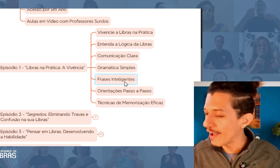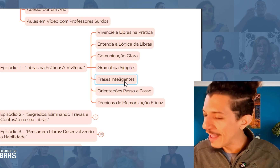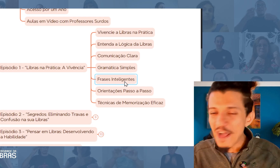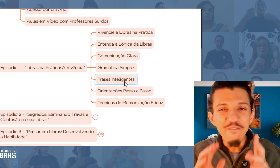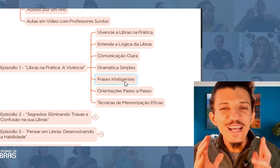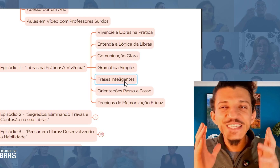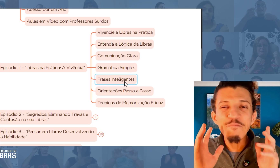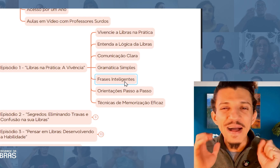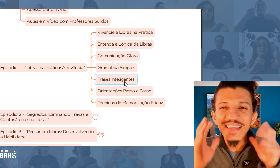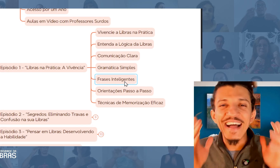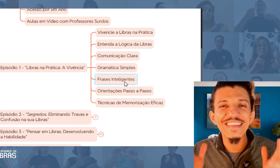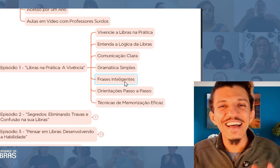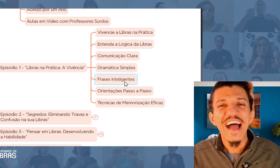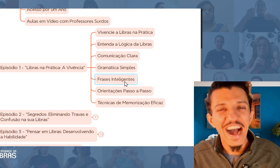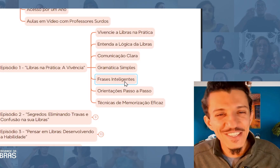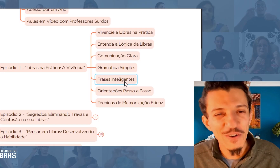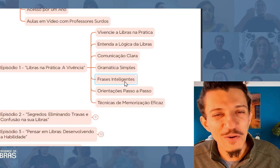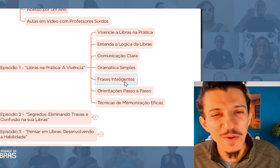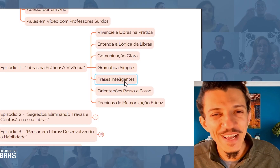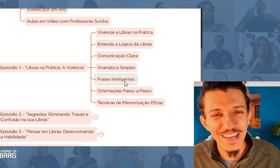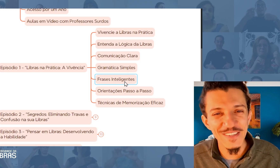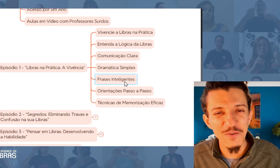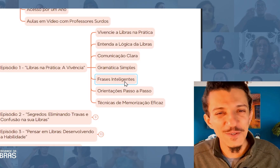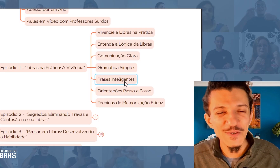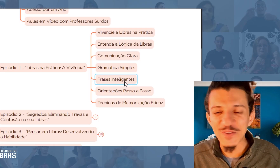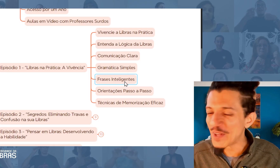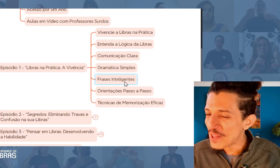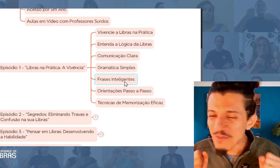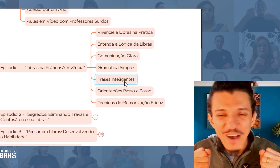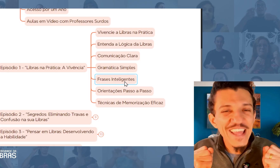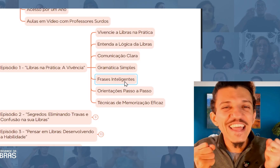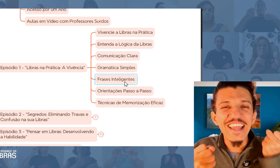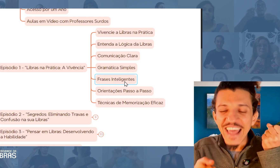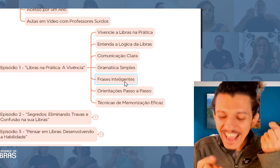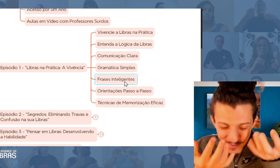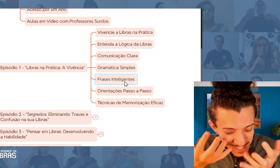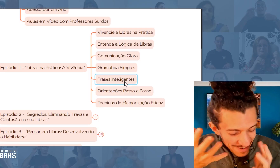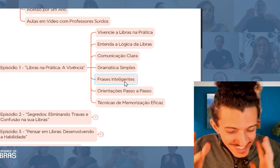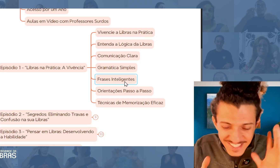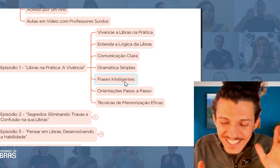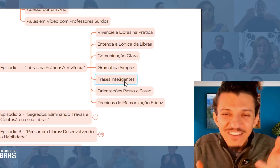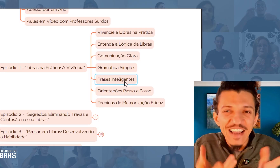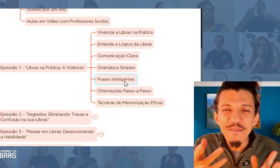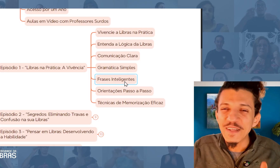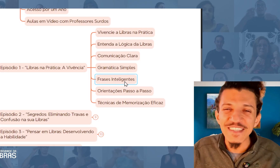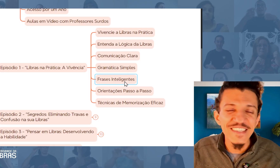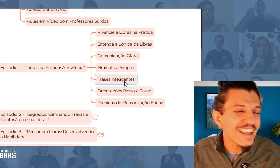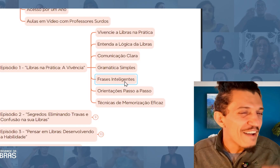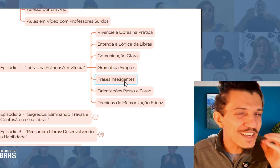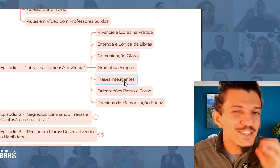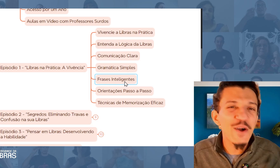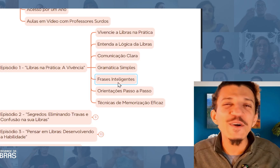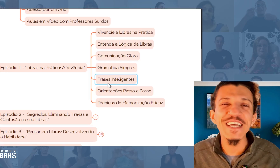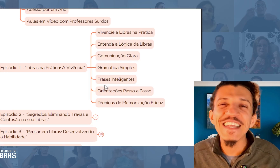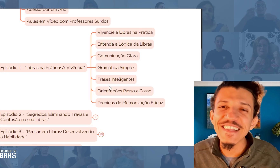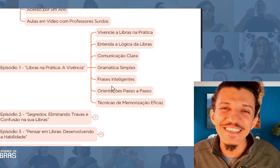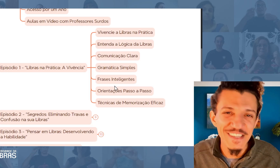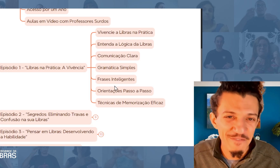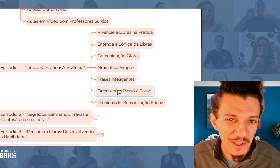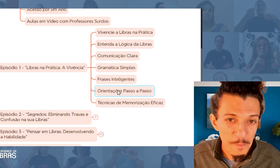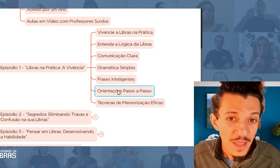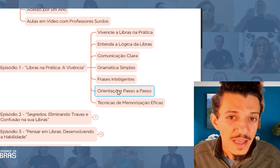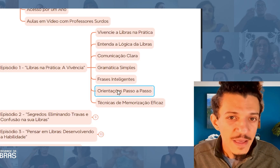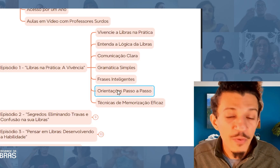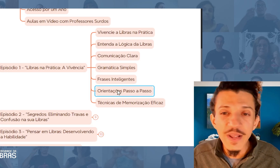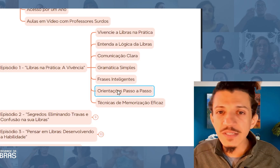E ó, vai ser batata a sua comunicação com surdos. Tu vai entender e você vai sentindo a Libras assim. Vai ser uma coisa linda de se